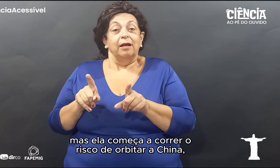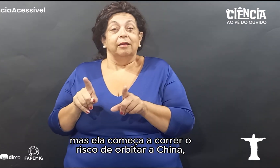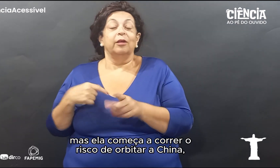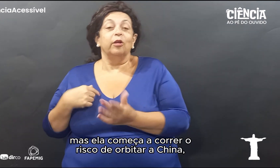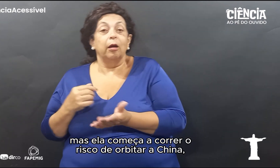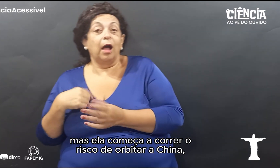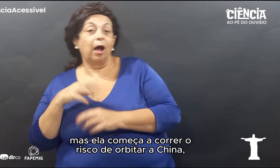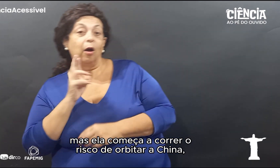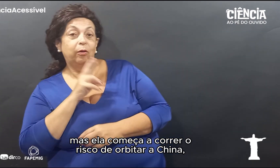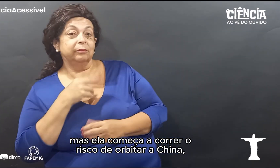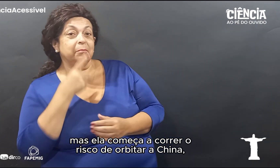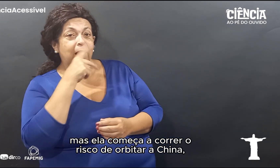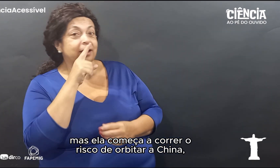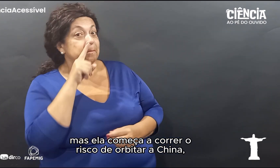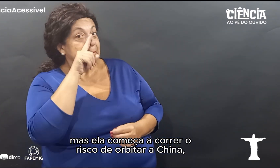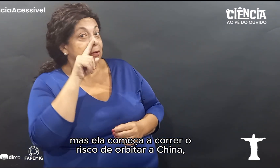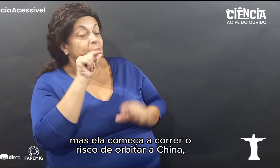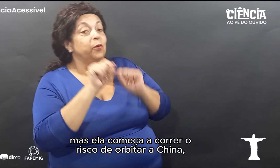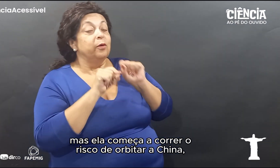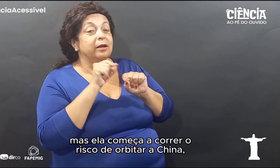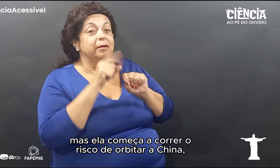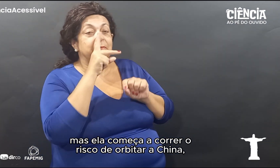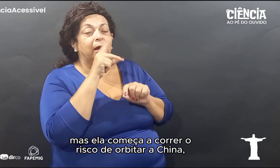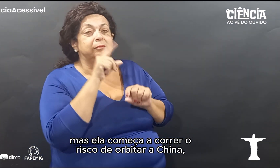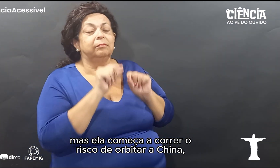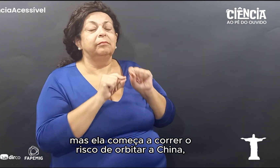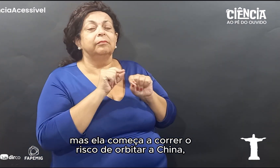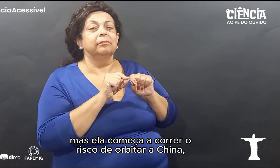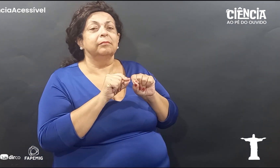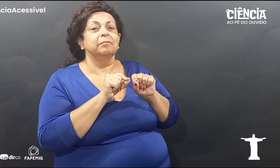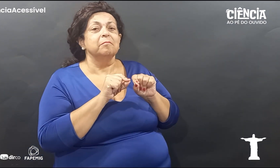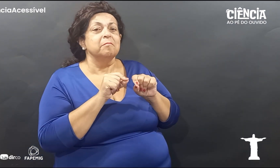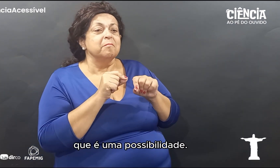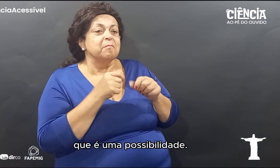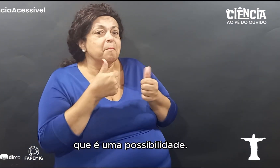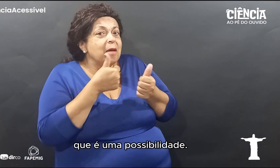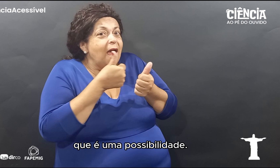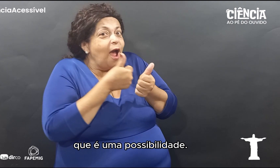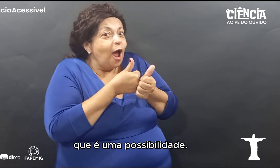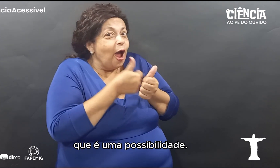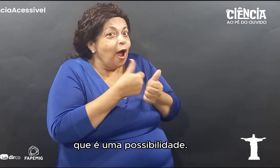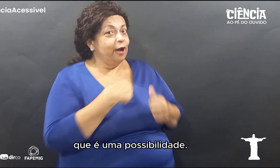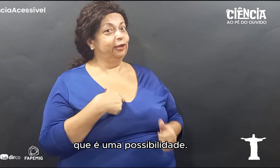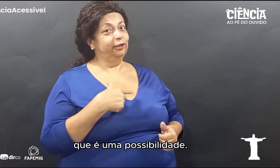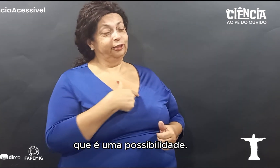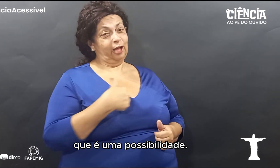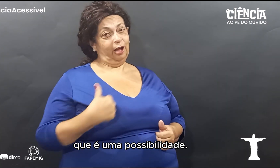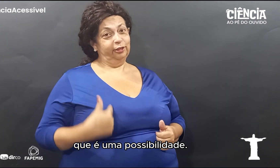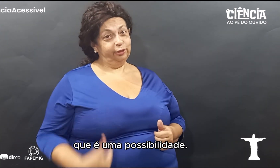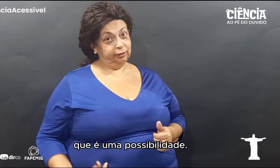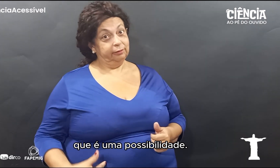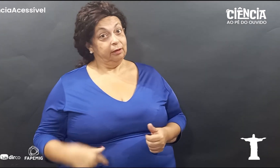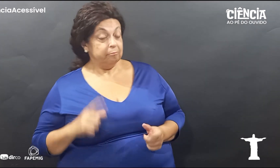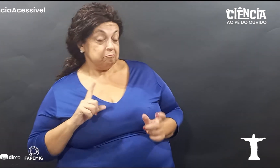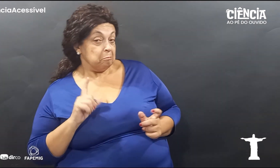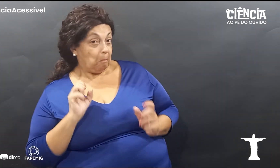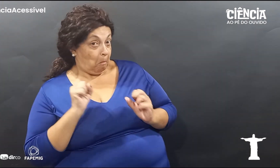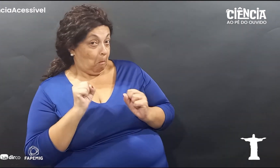ela começa a correr o risco de orbitar a China, né, que é uma